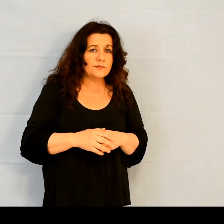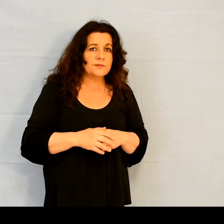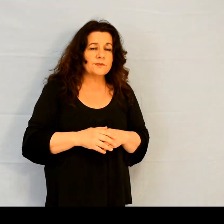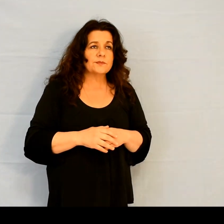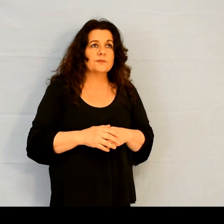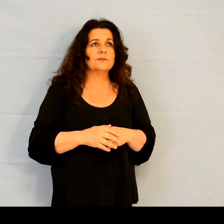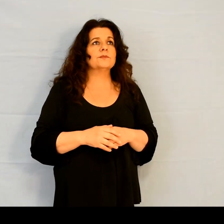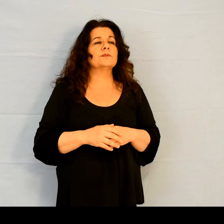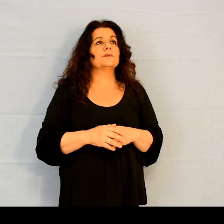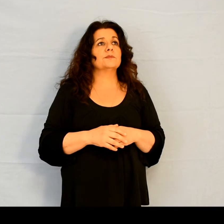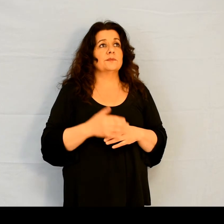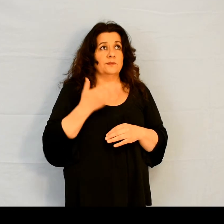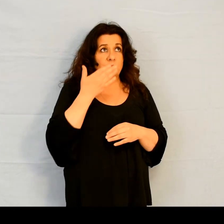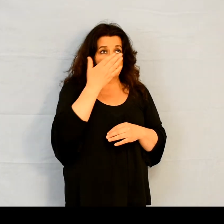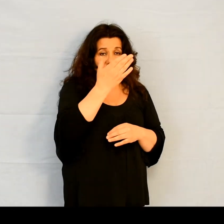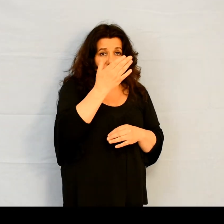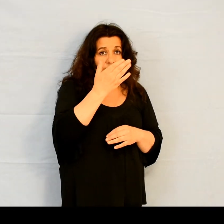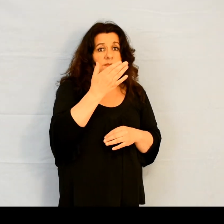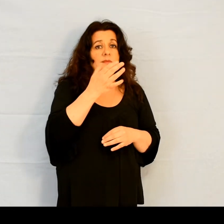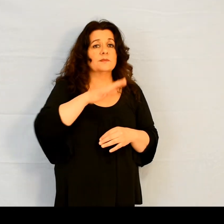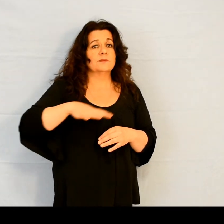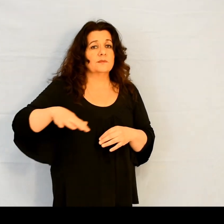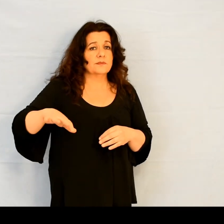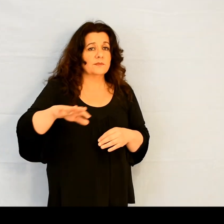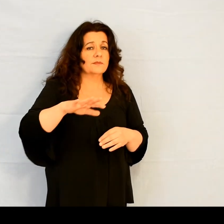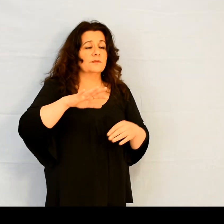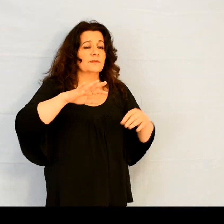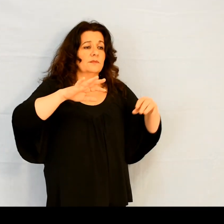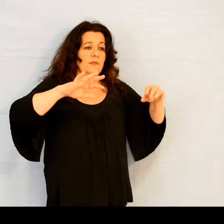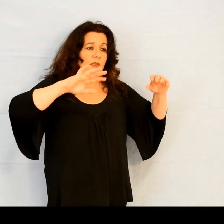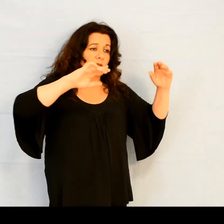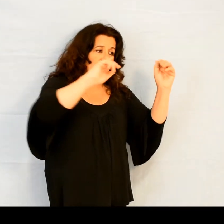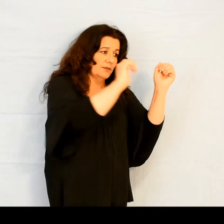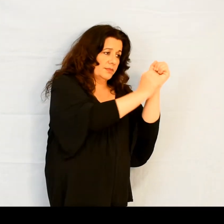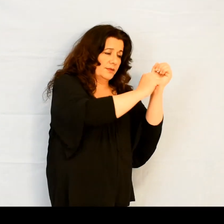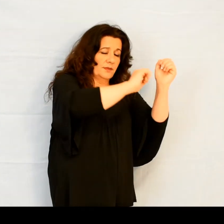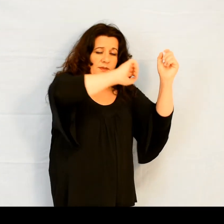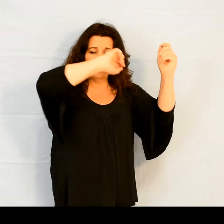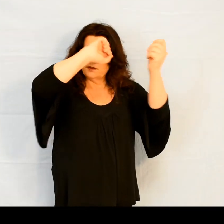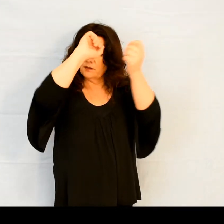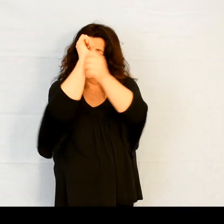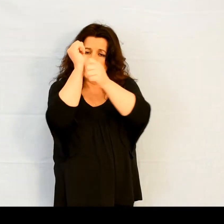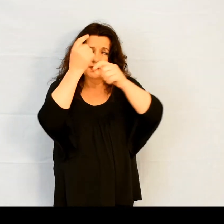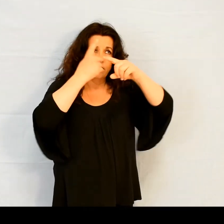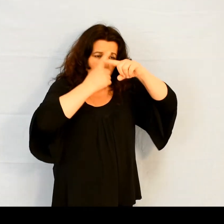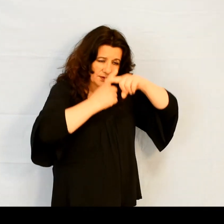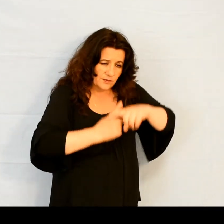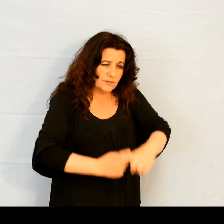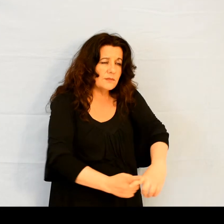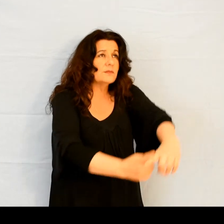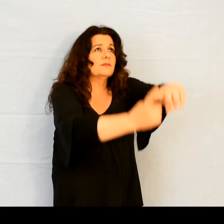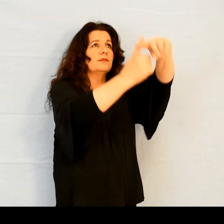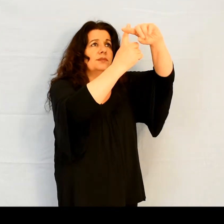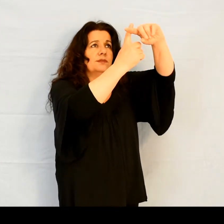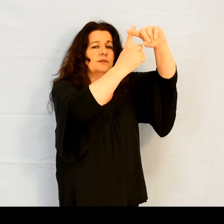C'est là qu'ils le crucifièrent, et deux autres avec lui, un de chaque côté et Jésus au